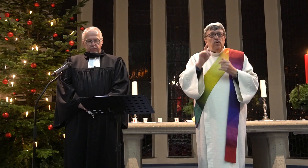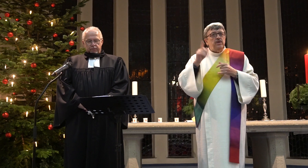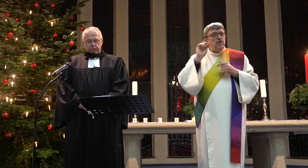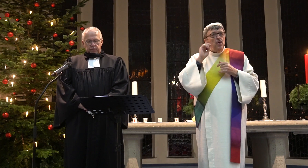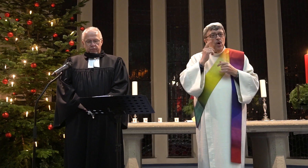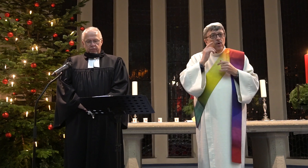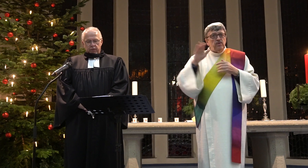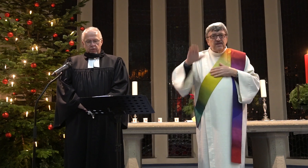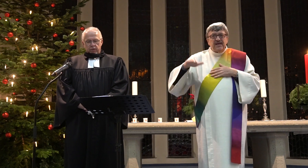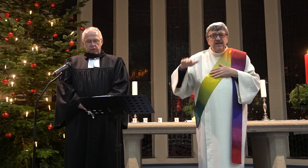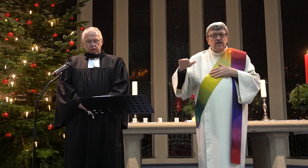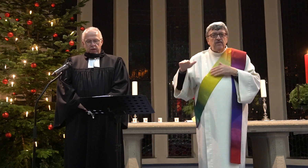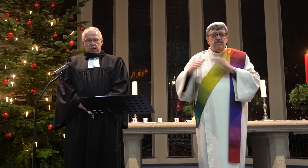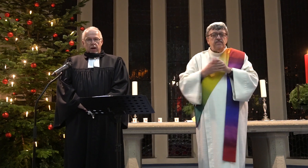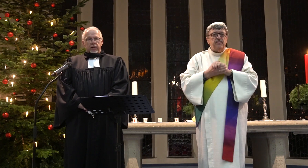Kindern.